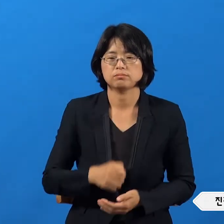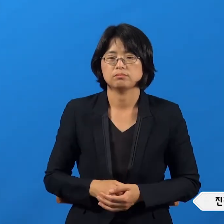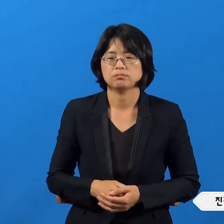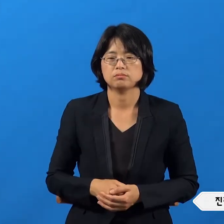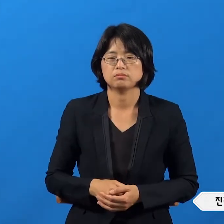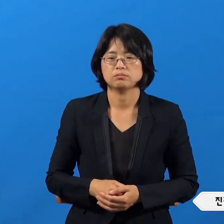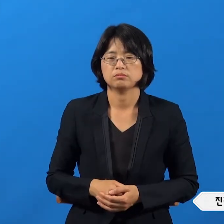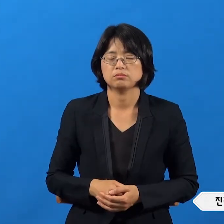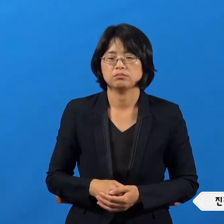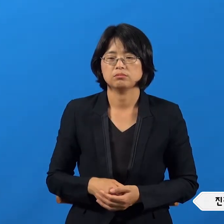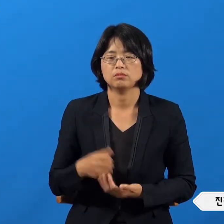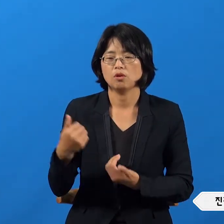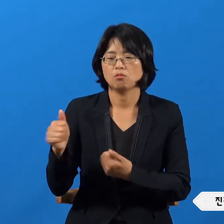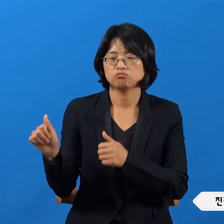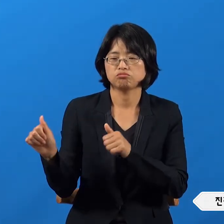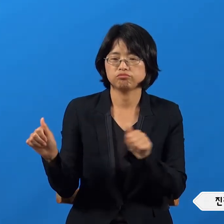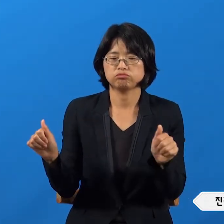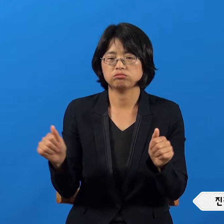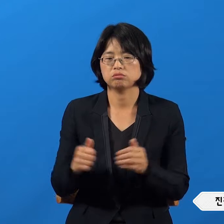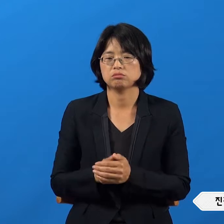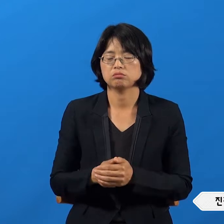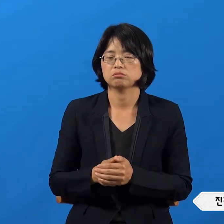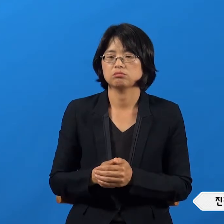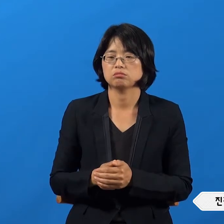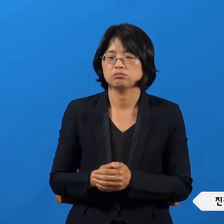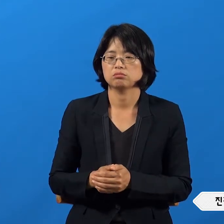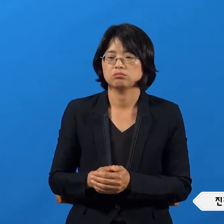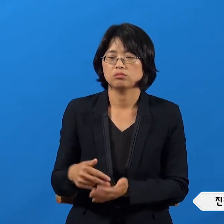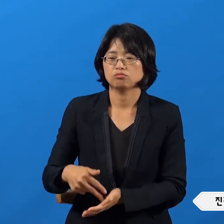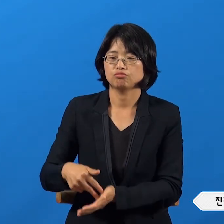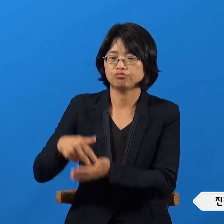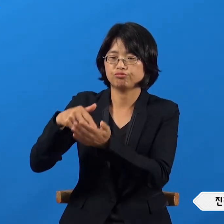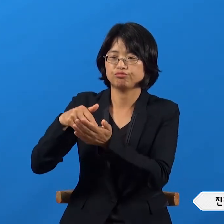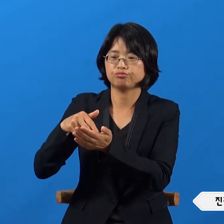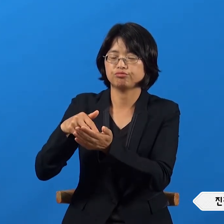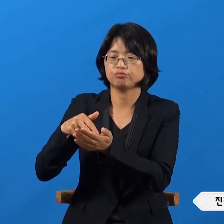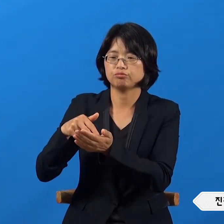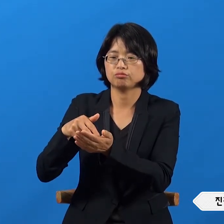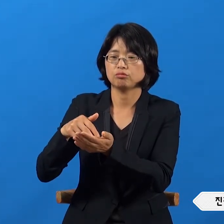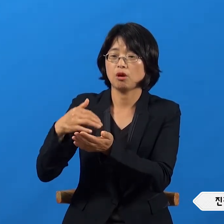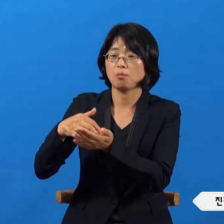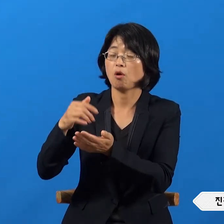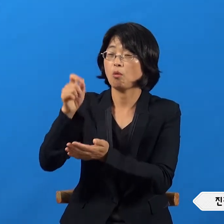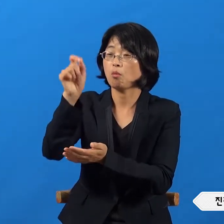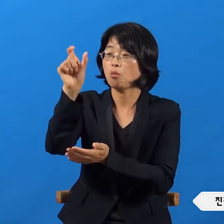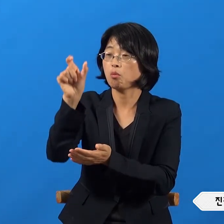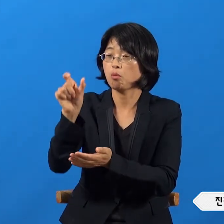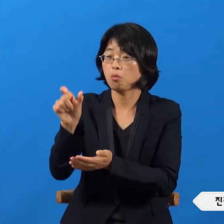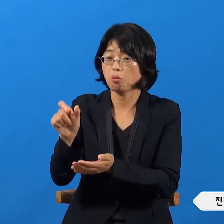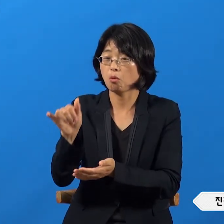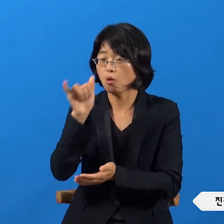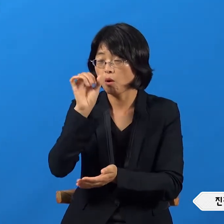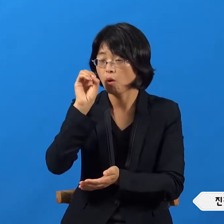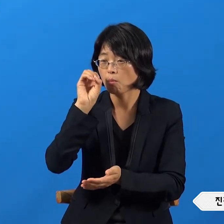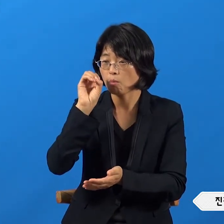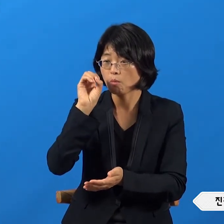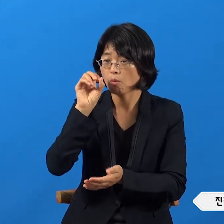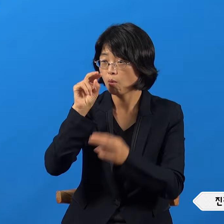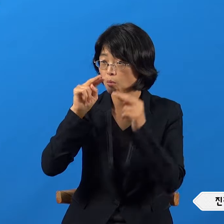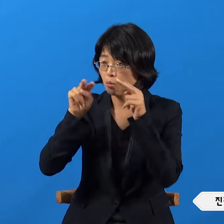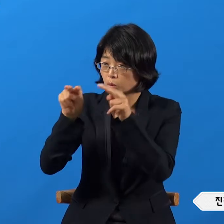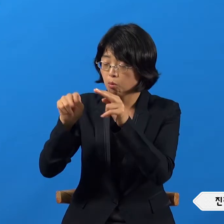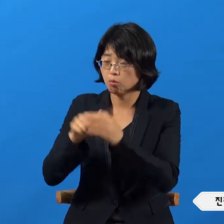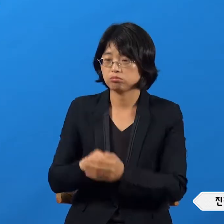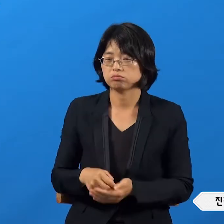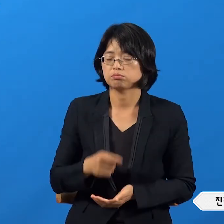번호가 움직이는 것을 다 같이 조용히 읽고 있는 우리 자신들의 모습을 봅니다.